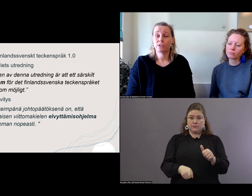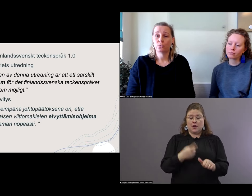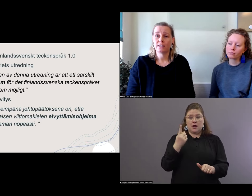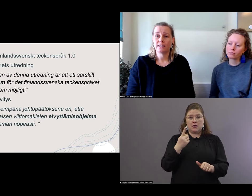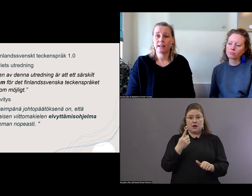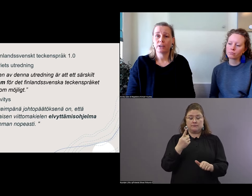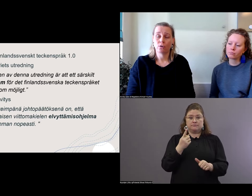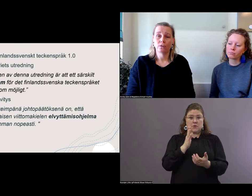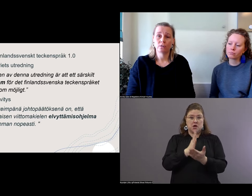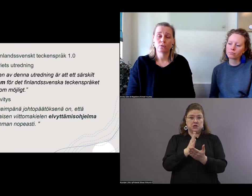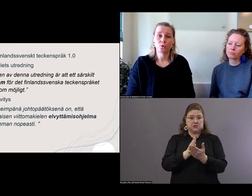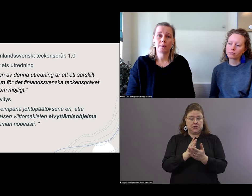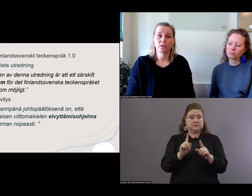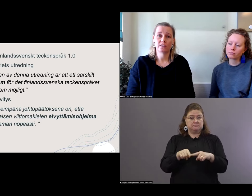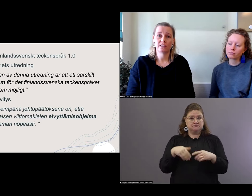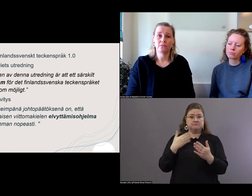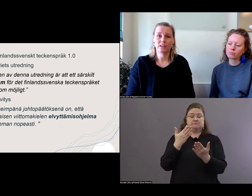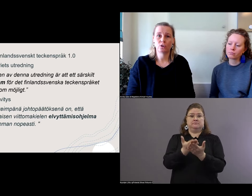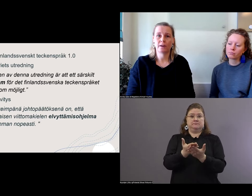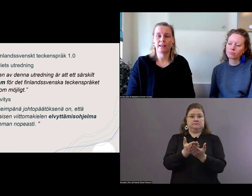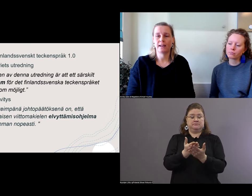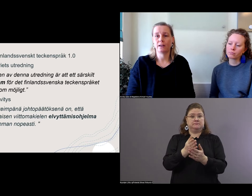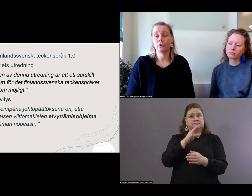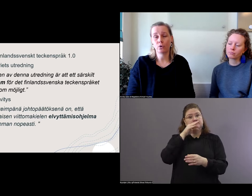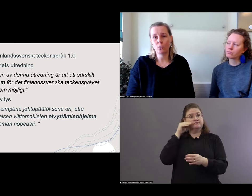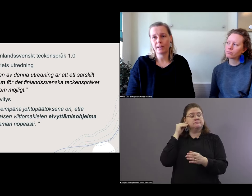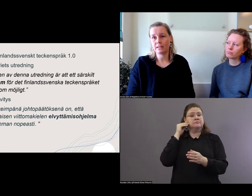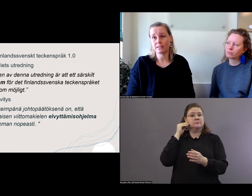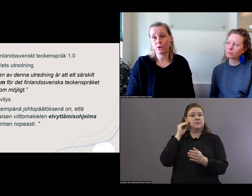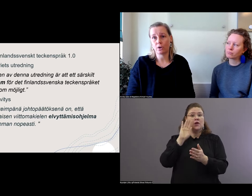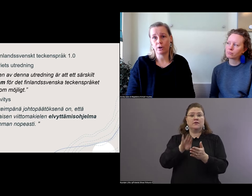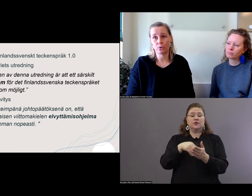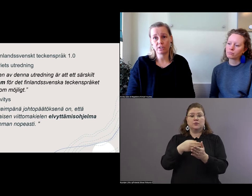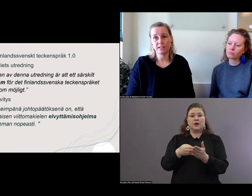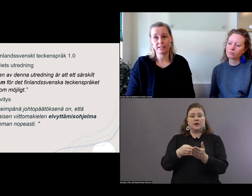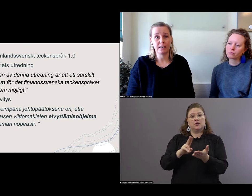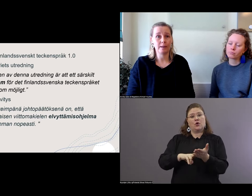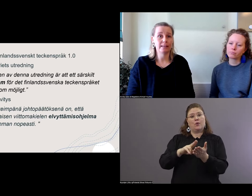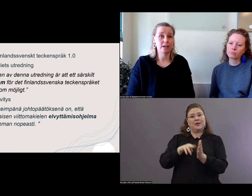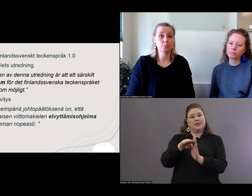asia on otettu esille jo suomenruotsalaisen viittomakielen dokumentissa, joka on